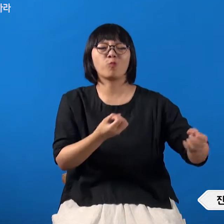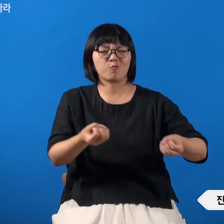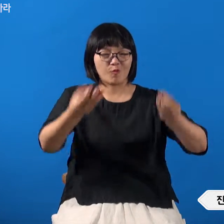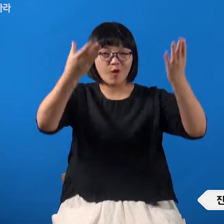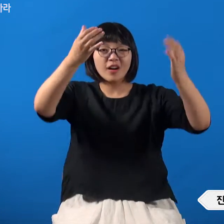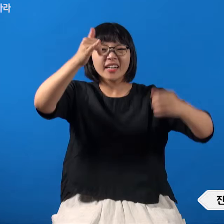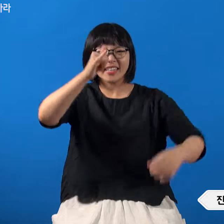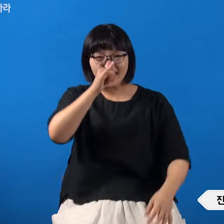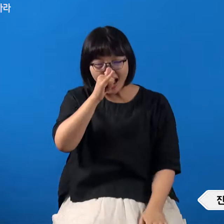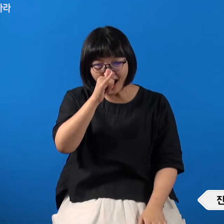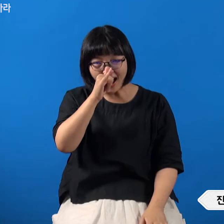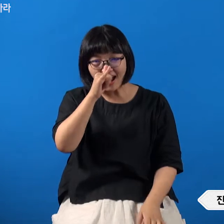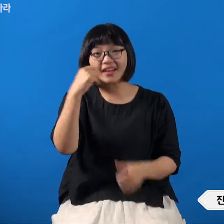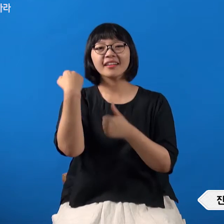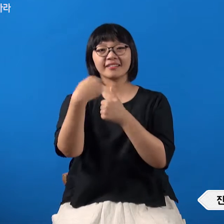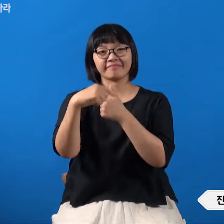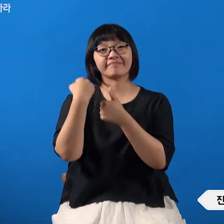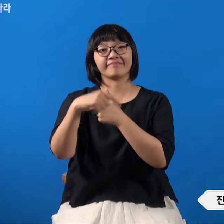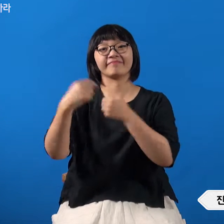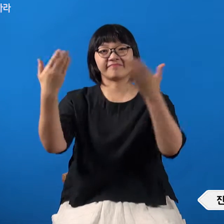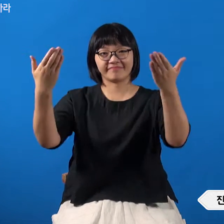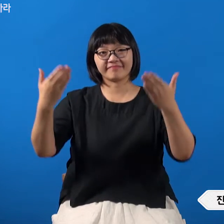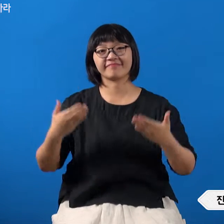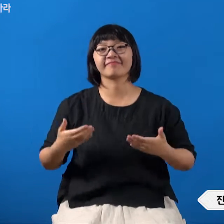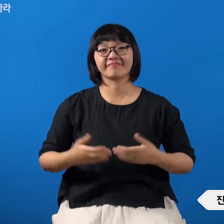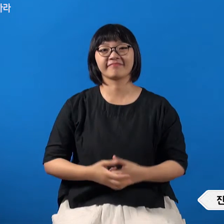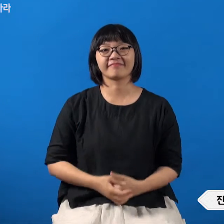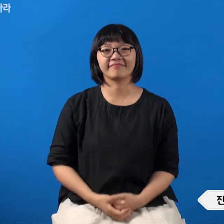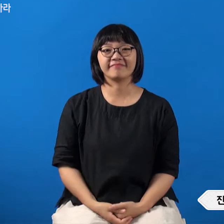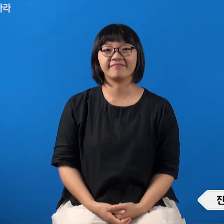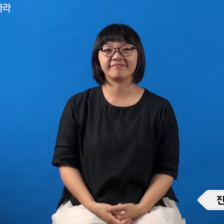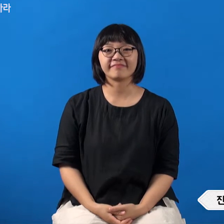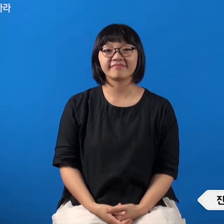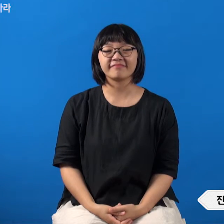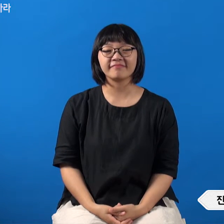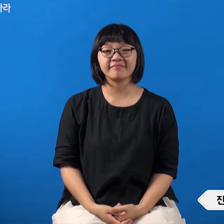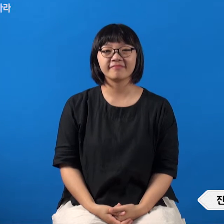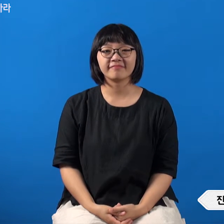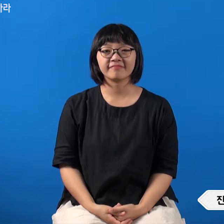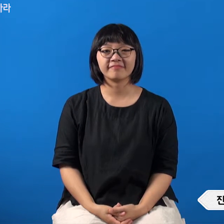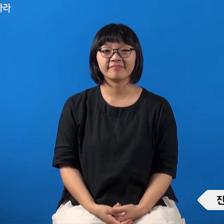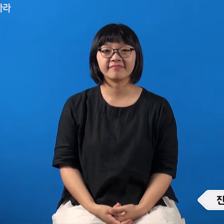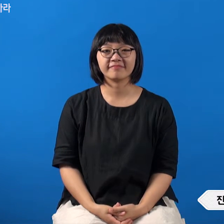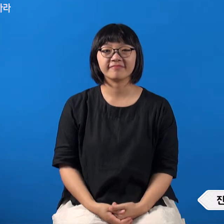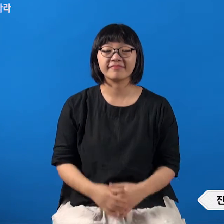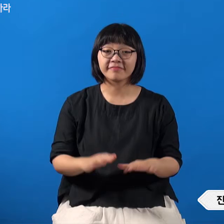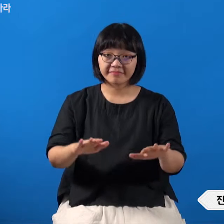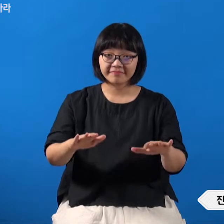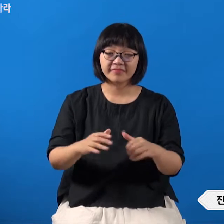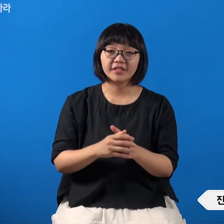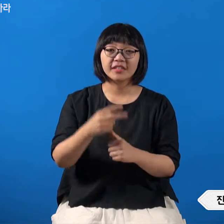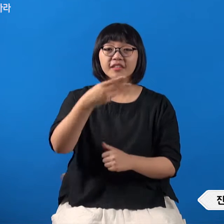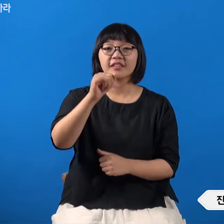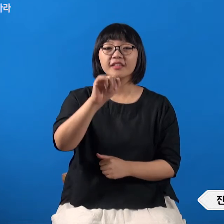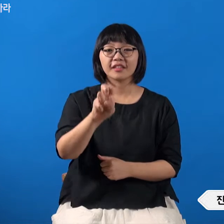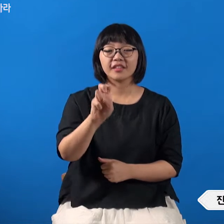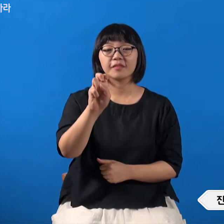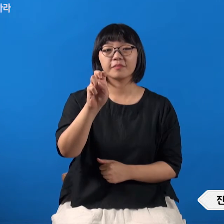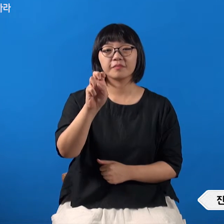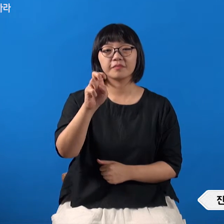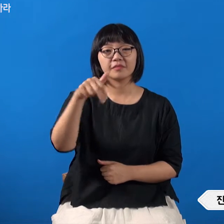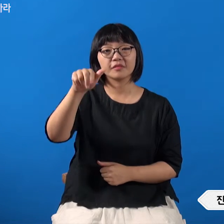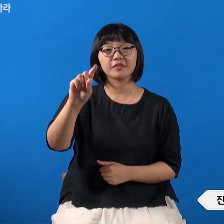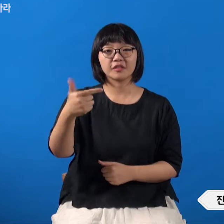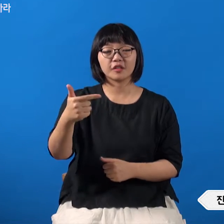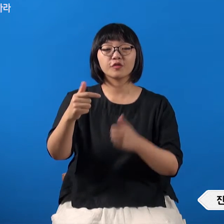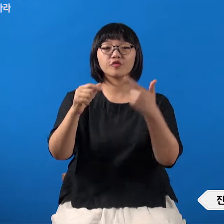축복이 있다는 사실을 우리에게 말씀하고 있습니다. 그래서 디모데전서 6장 이렇게